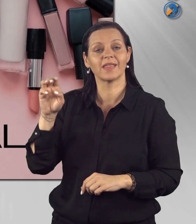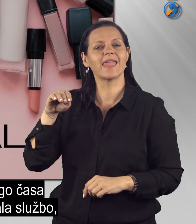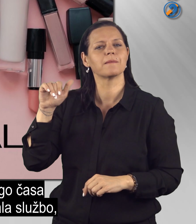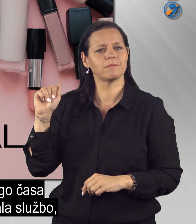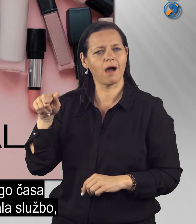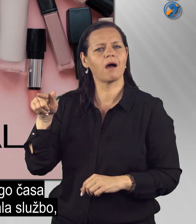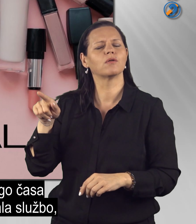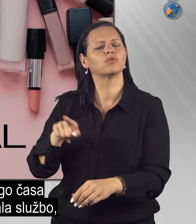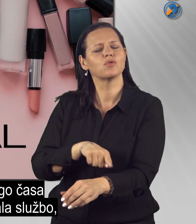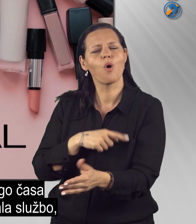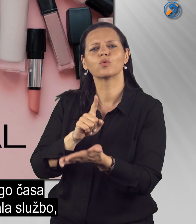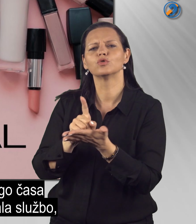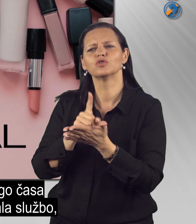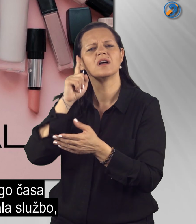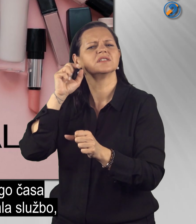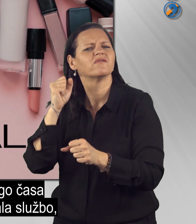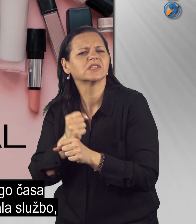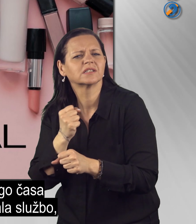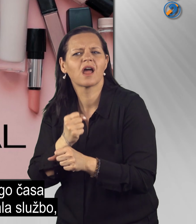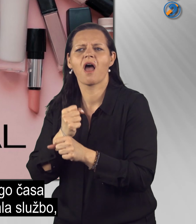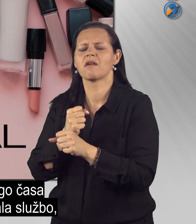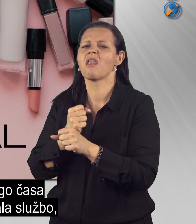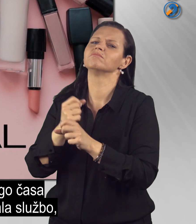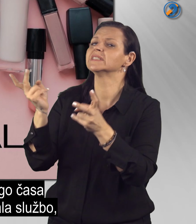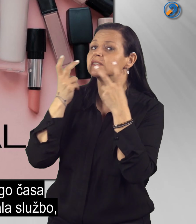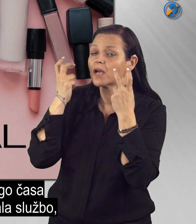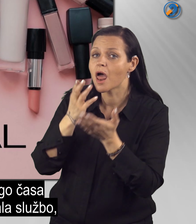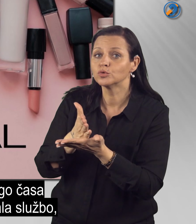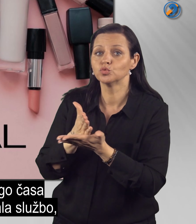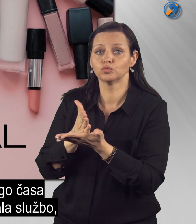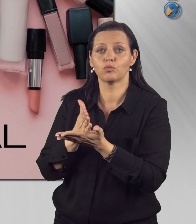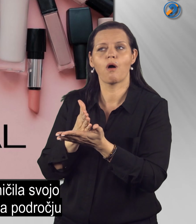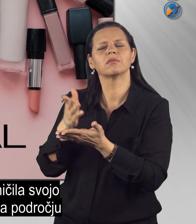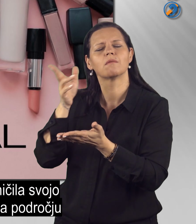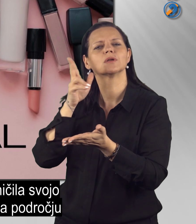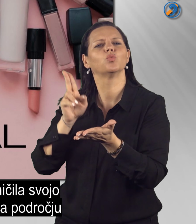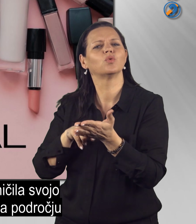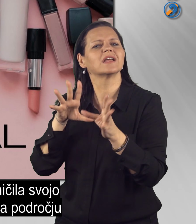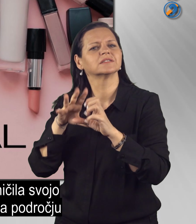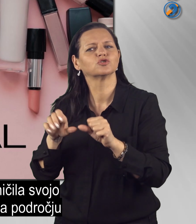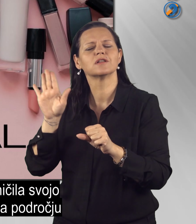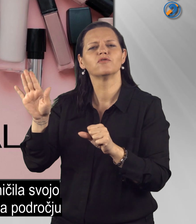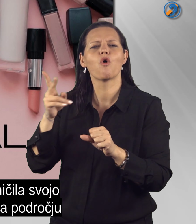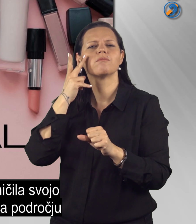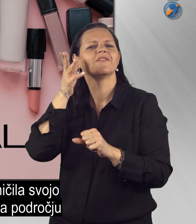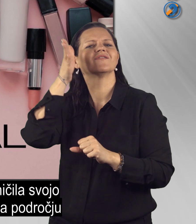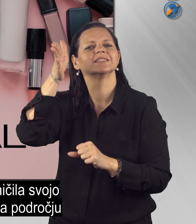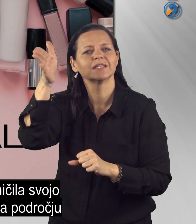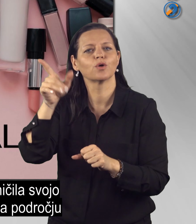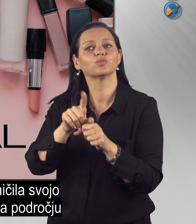Ema je dolgo časa vztrajala in iskala službo, v kateri bi uresničila svojo vizijo in delala na